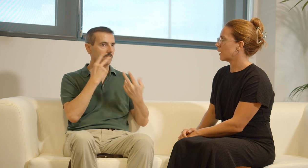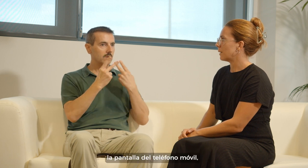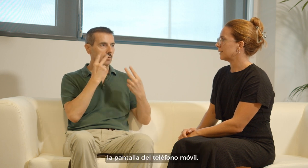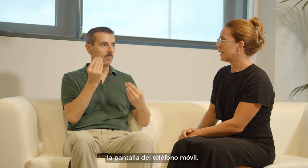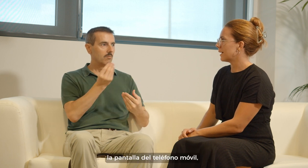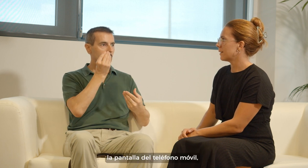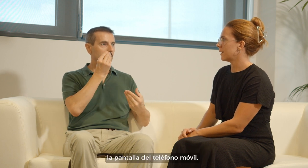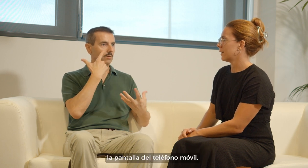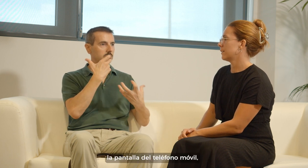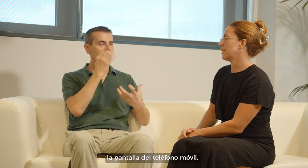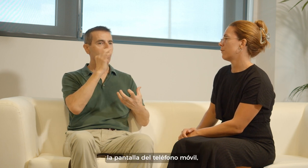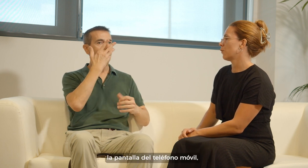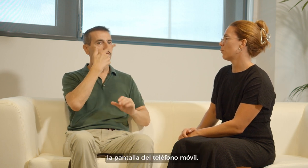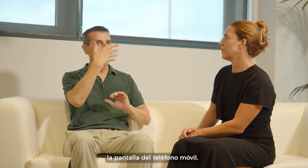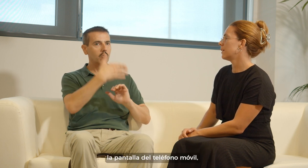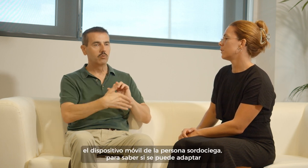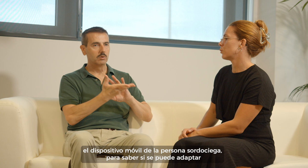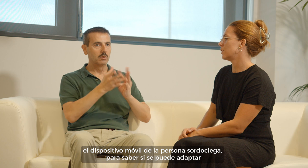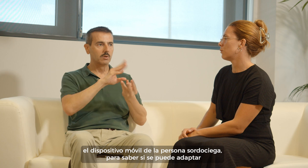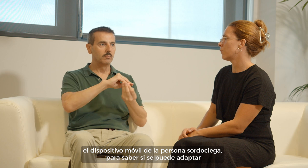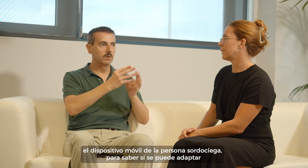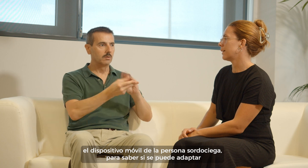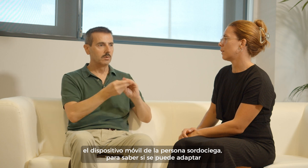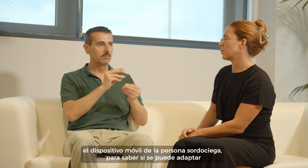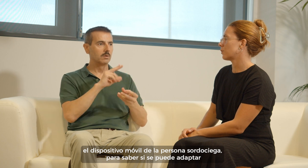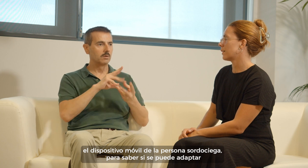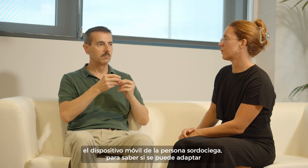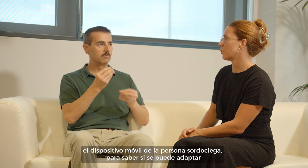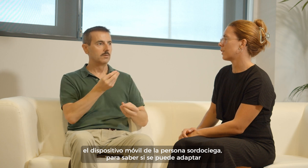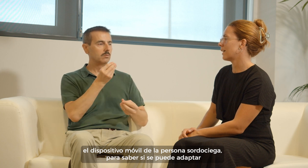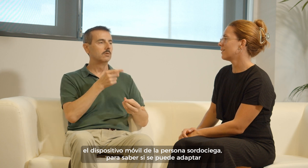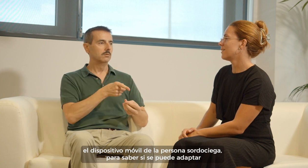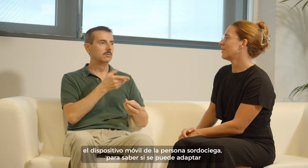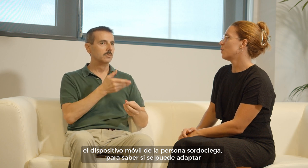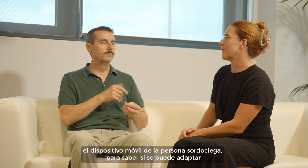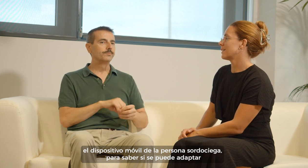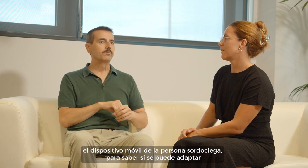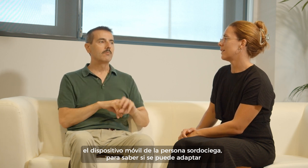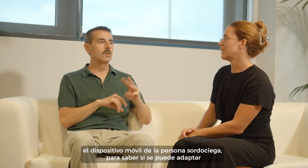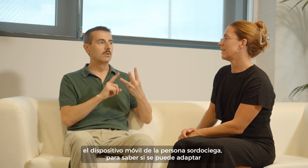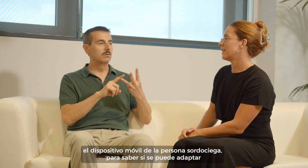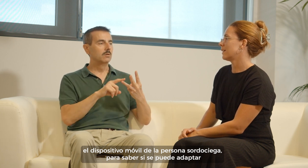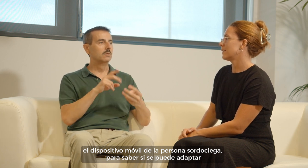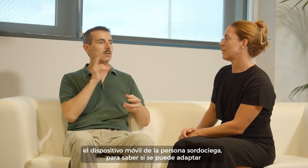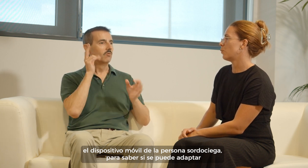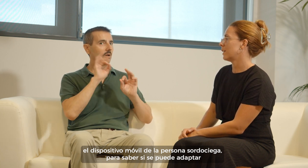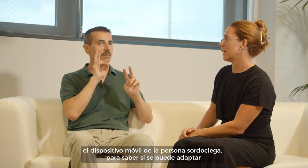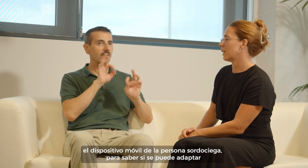la pantalla del teléfono móvil, el dispositivo móvil de la persona sordociega, para saber si se puede